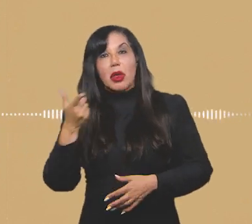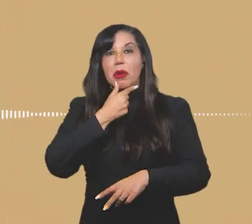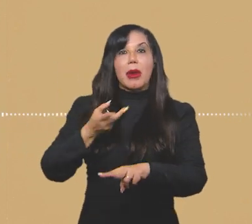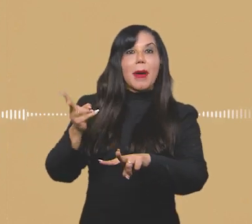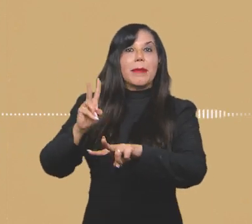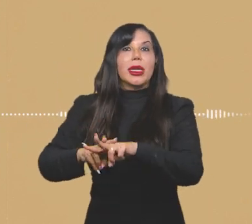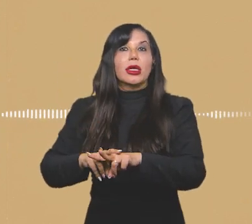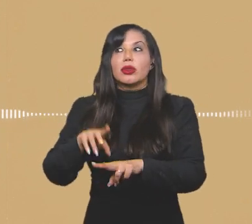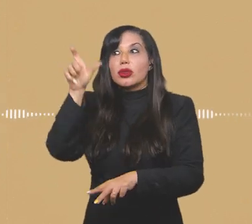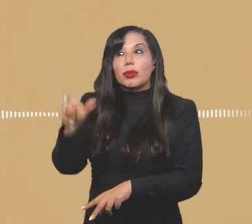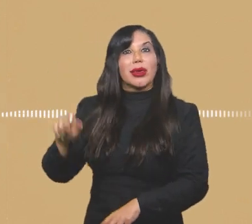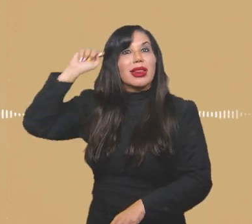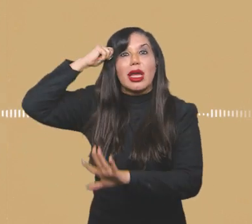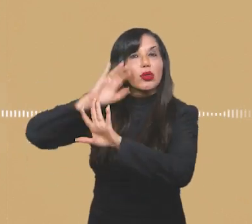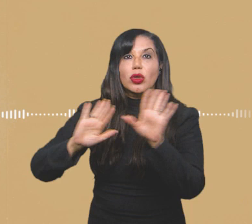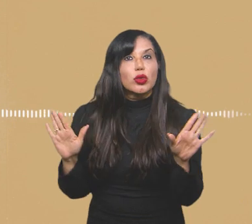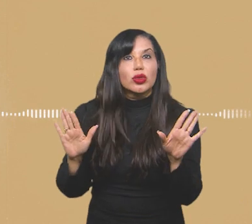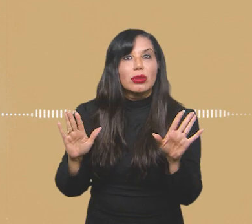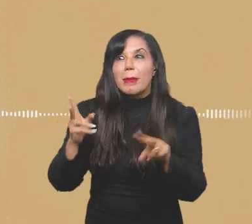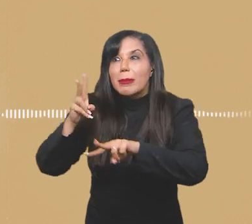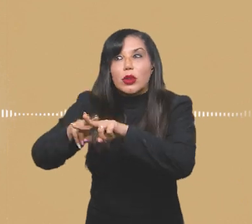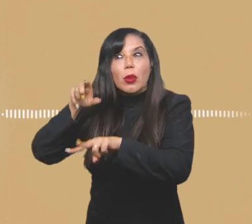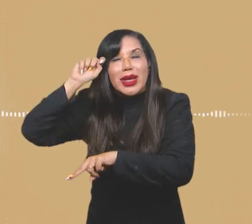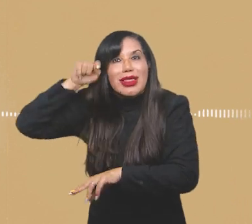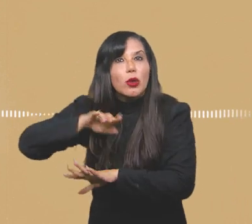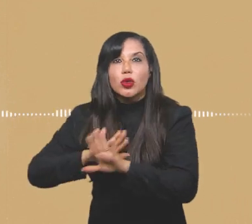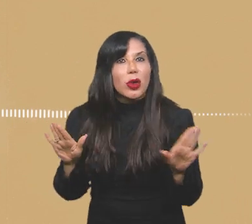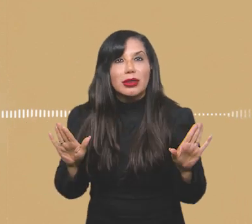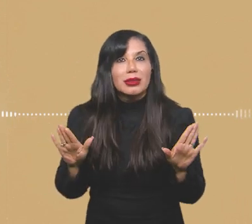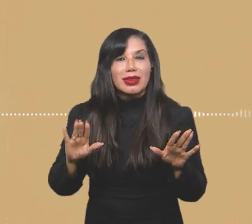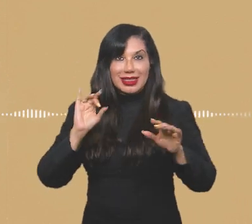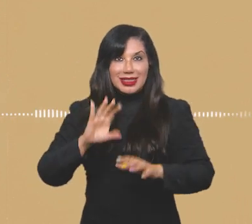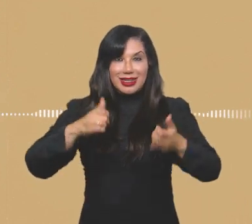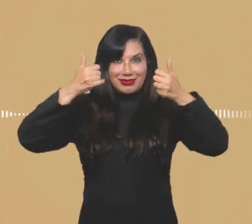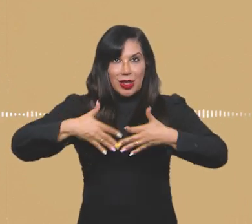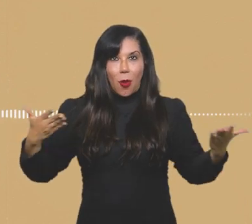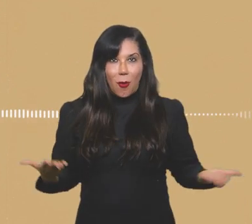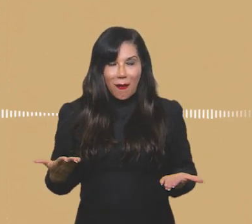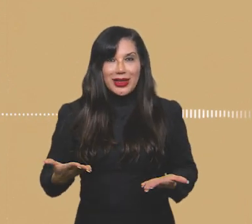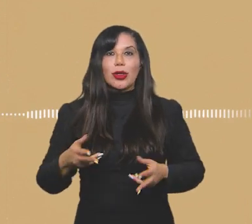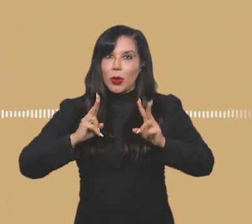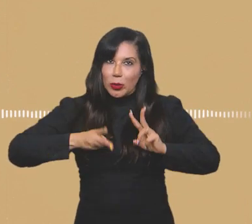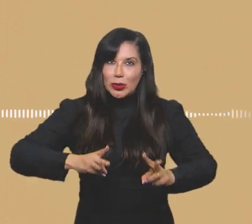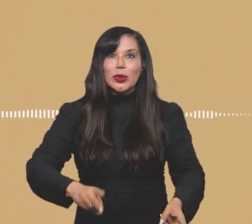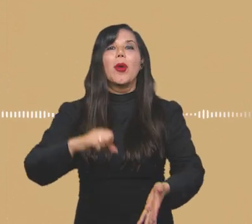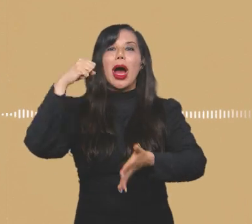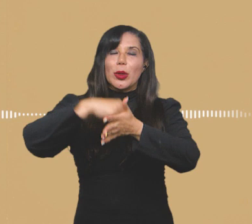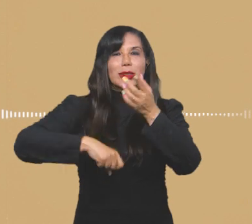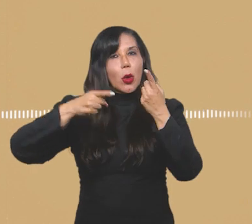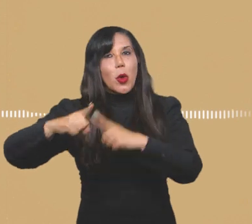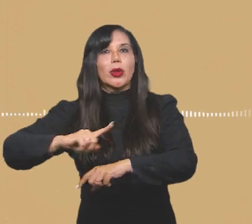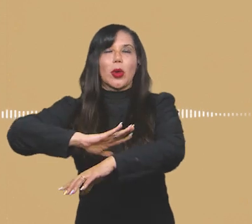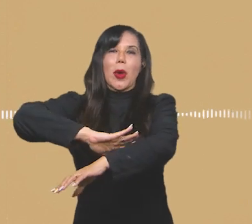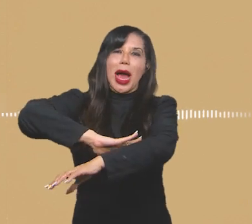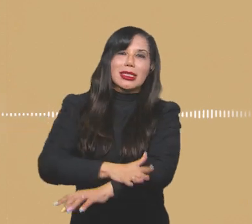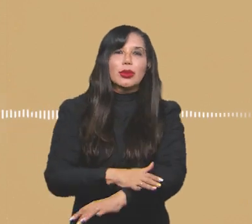Lafuente foi preso apenas por ser negro. Se avançarmos para os dias atuais, há uma clara continuidade na luta